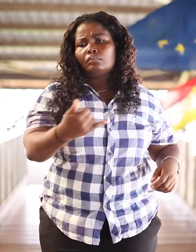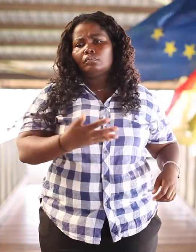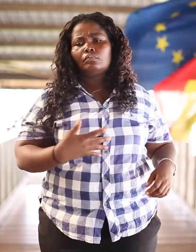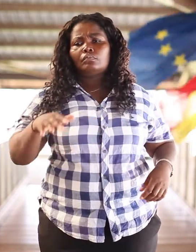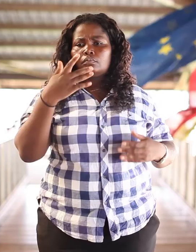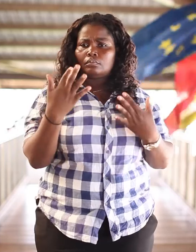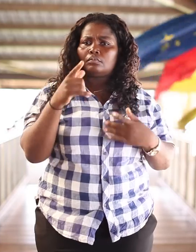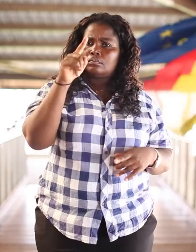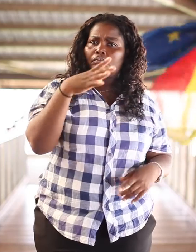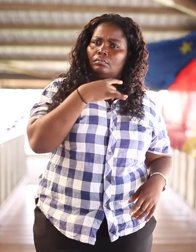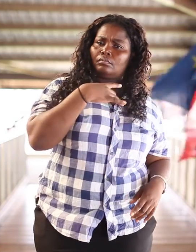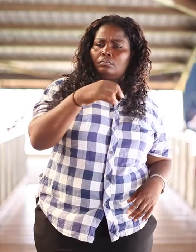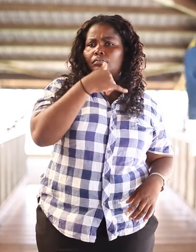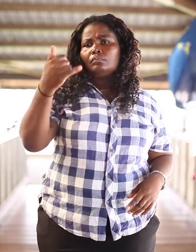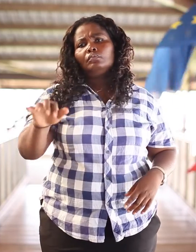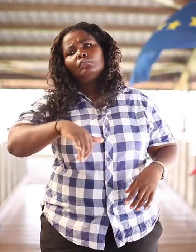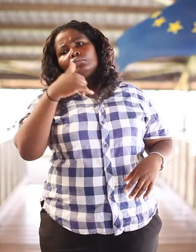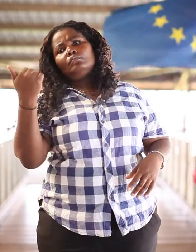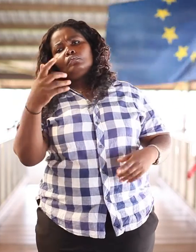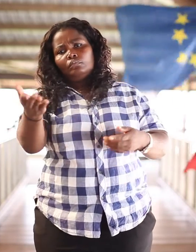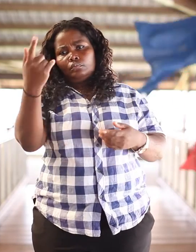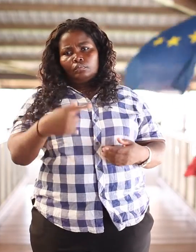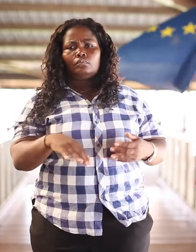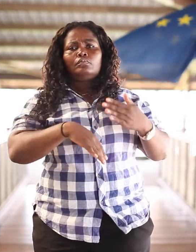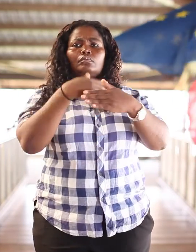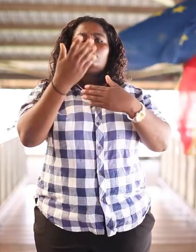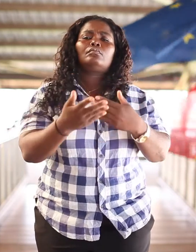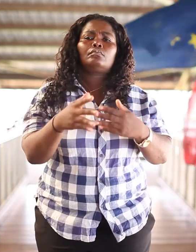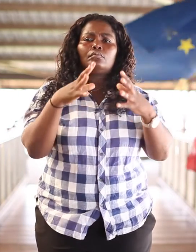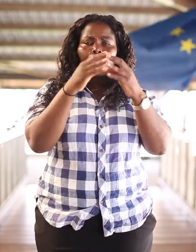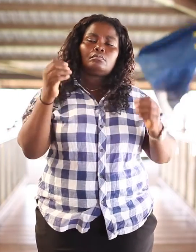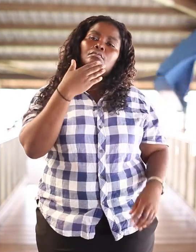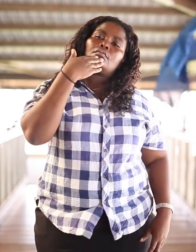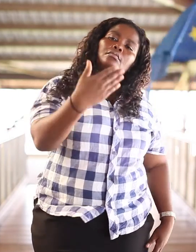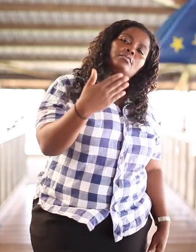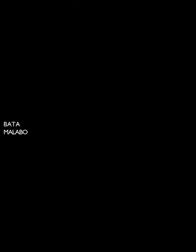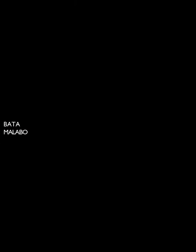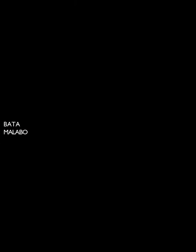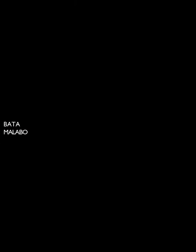les haya gustado y nos vemos en la próxima edición. Chao.